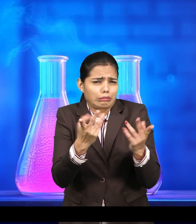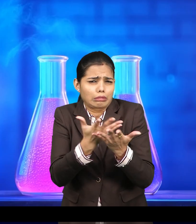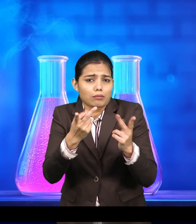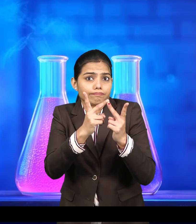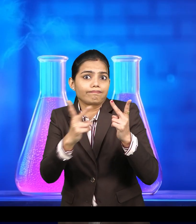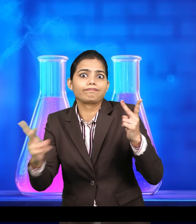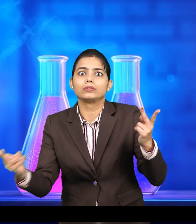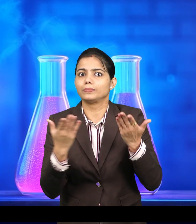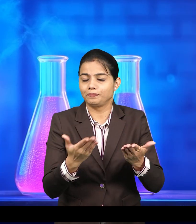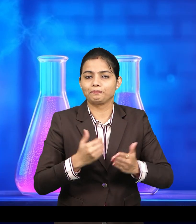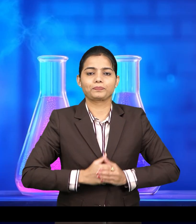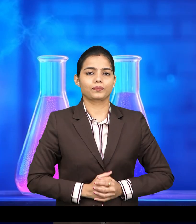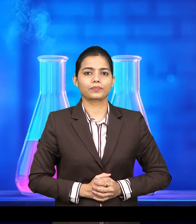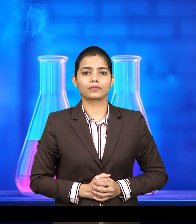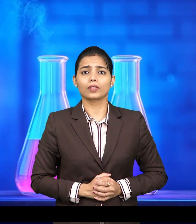पदार्थ,